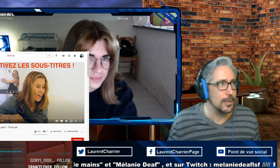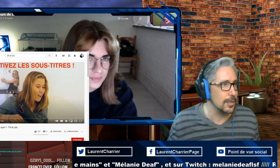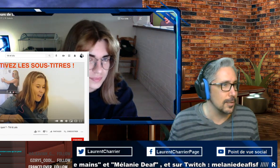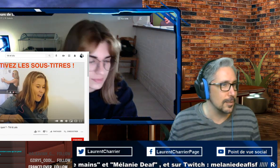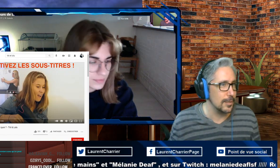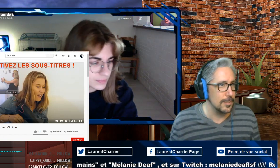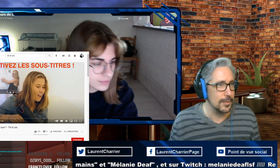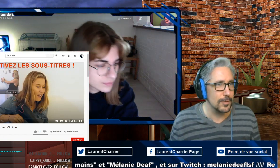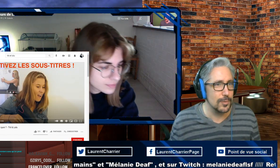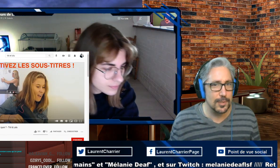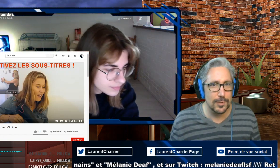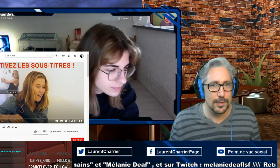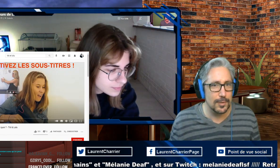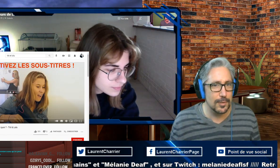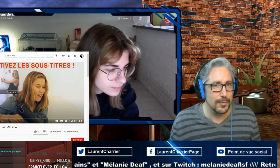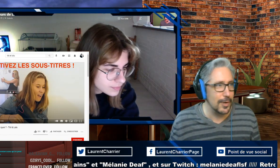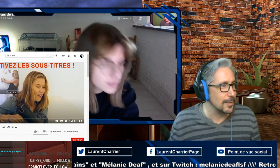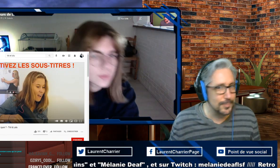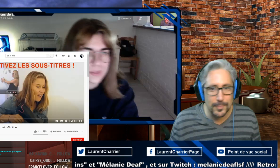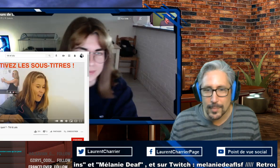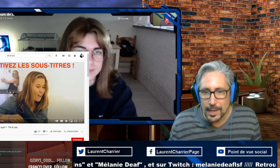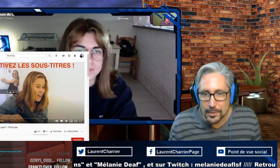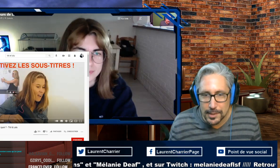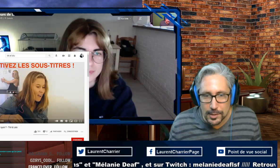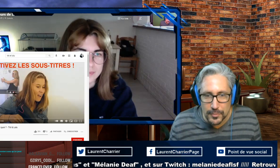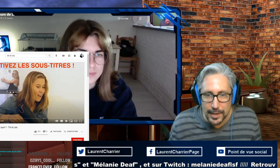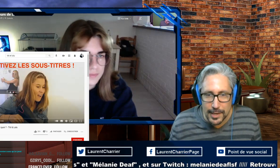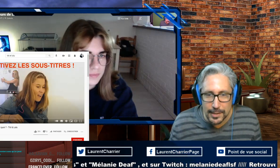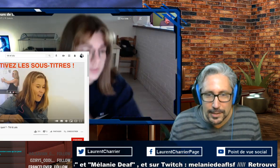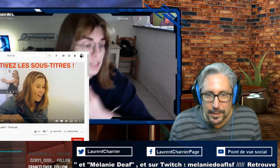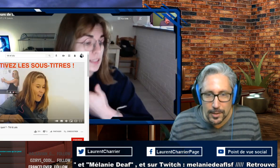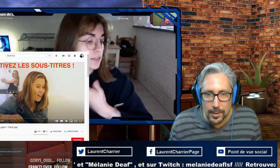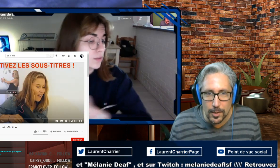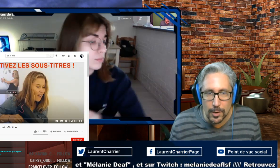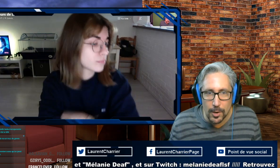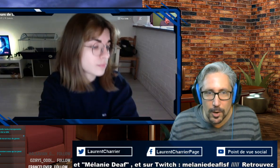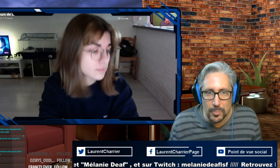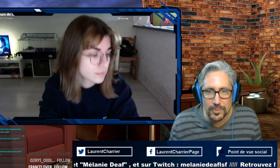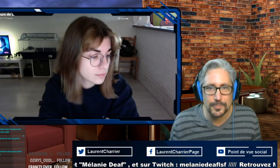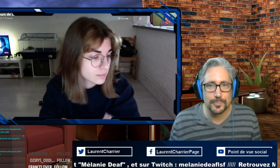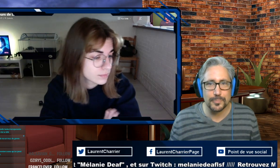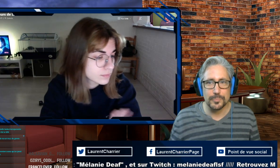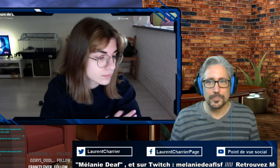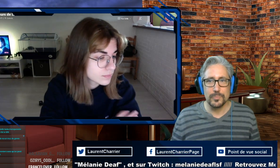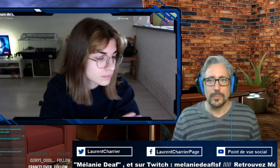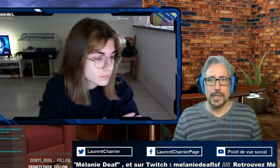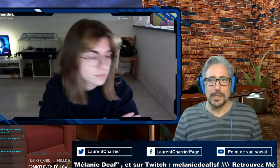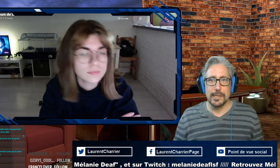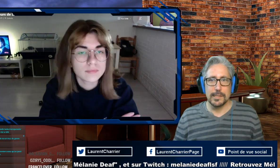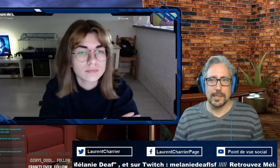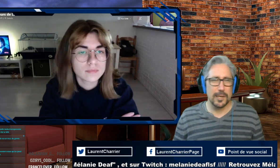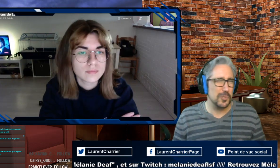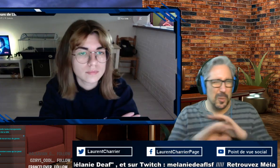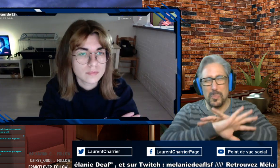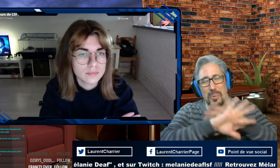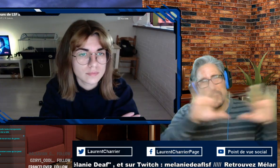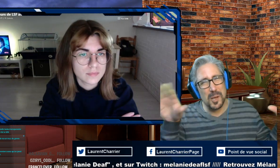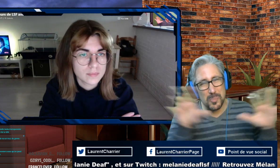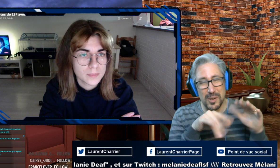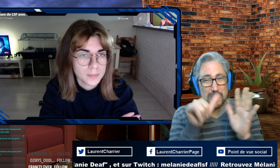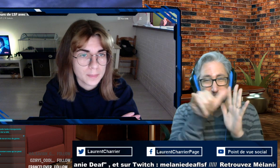c'est quoi. Et donc. Attendez, je vais regarder. Okay. Hop. C'est